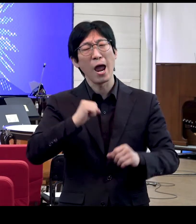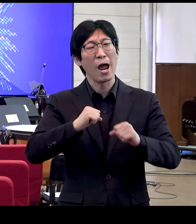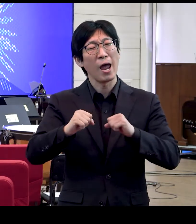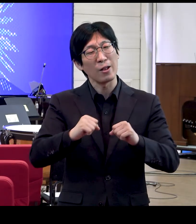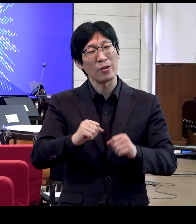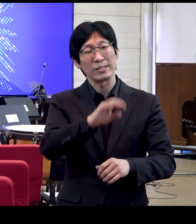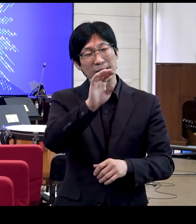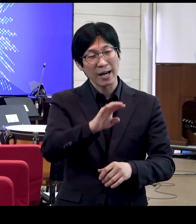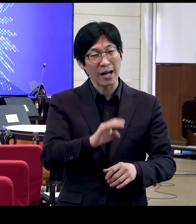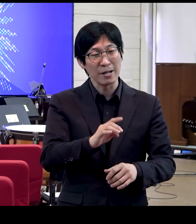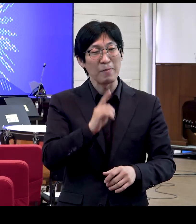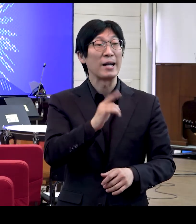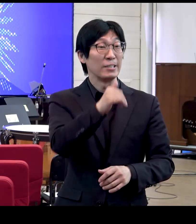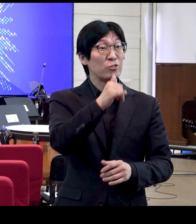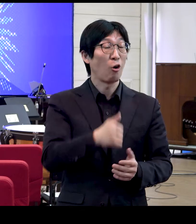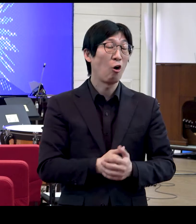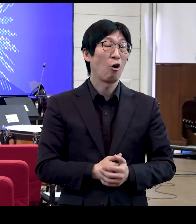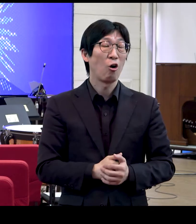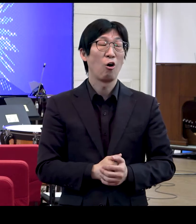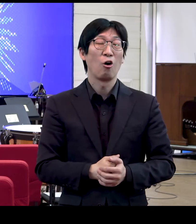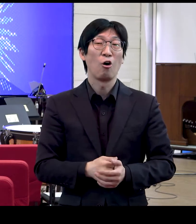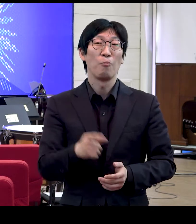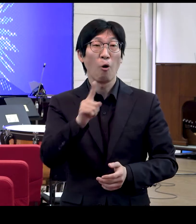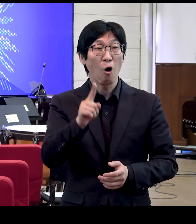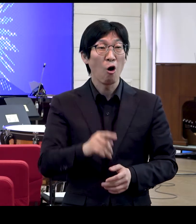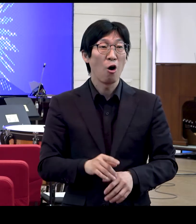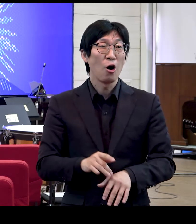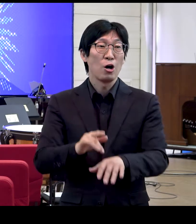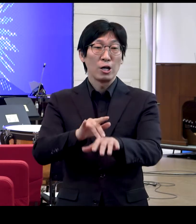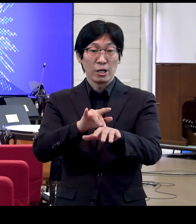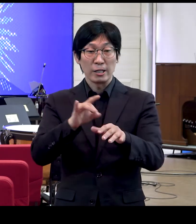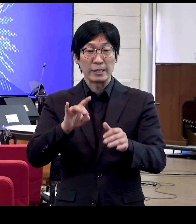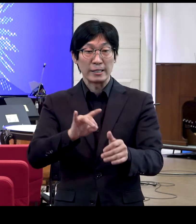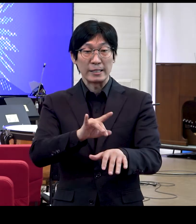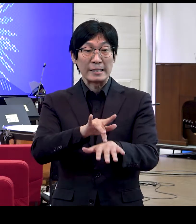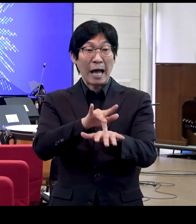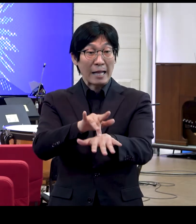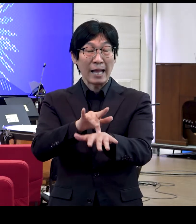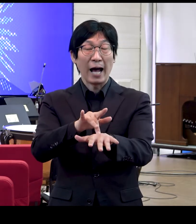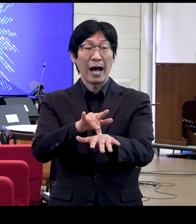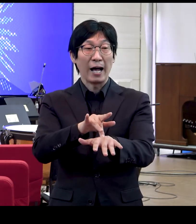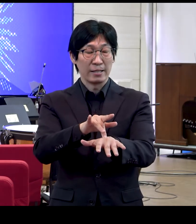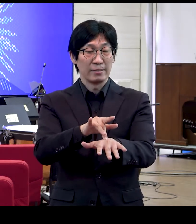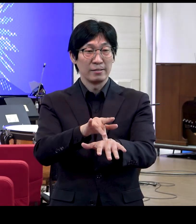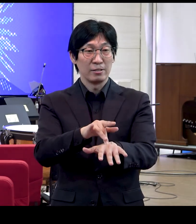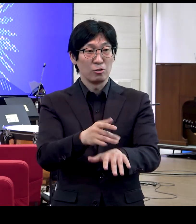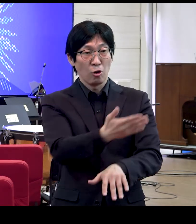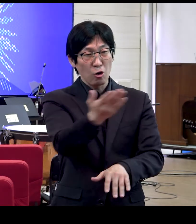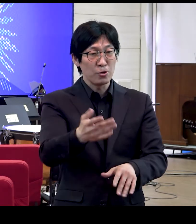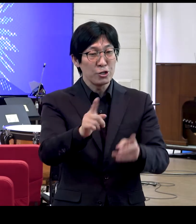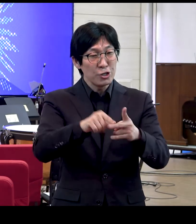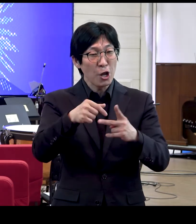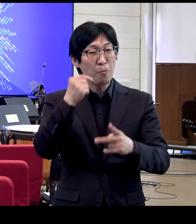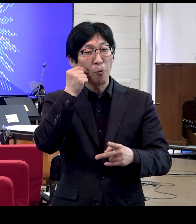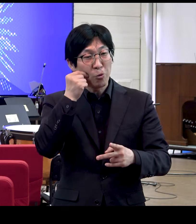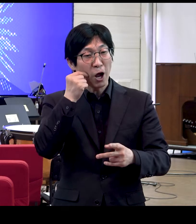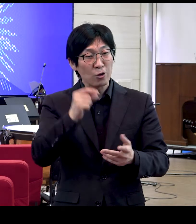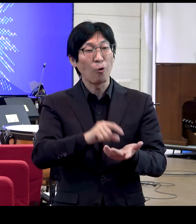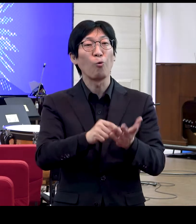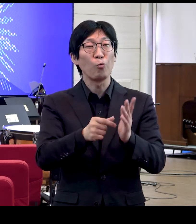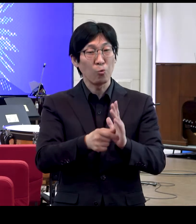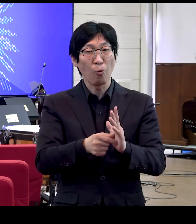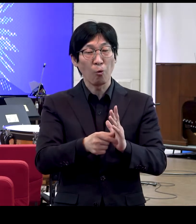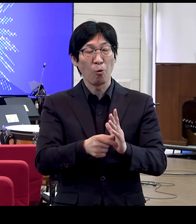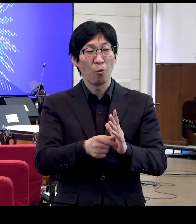아주 독특한 가사죠. 근데 여러분, 사탄의 간교함은요, 바로 우리에게 이런 말도 안 되는